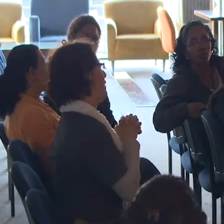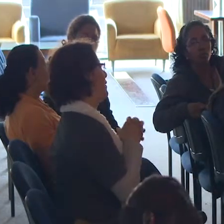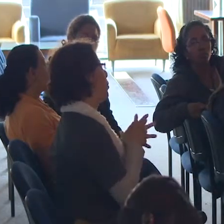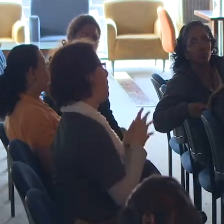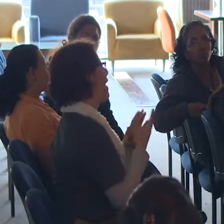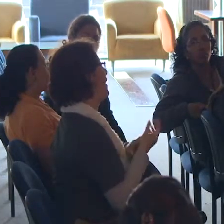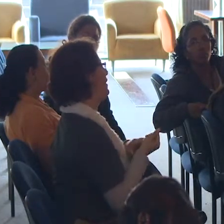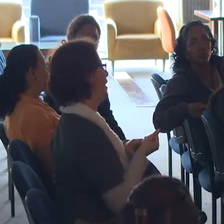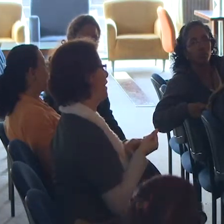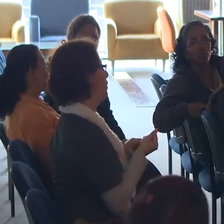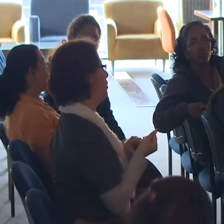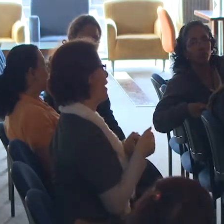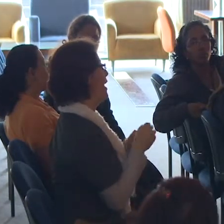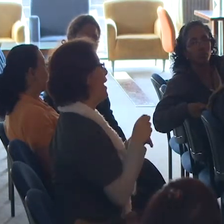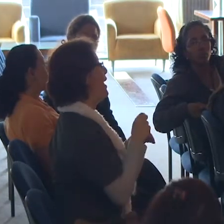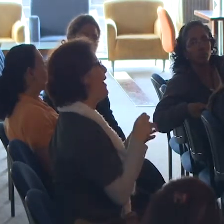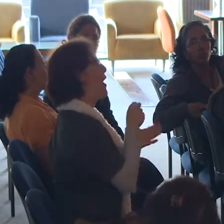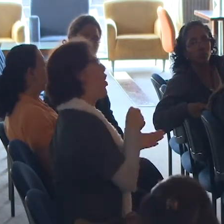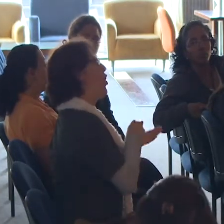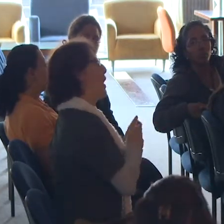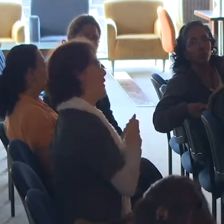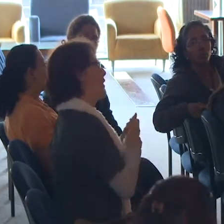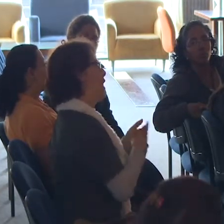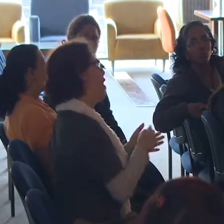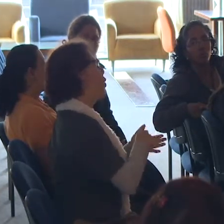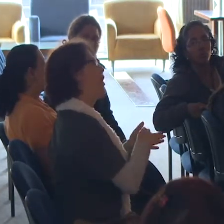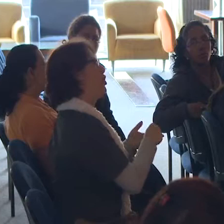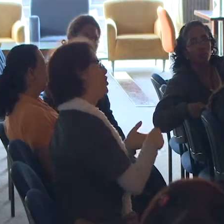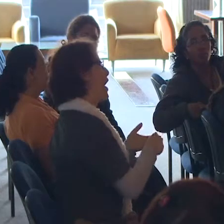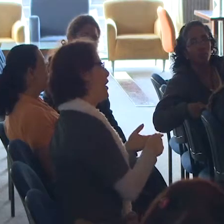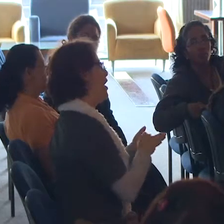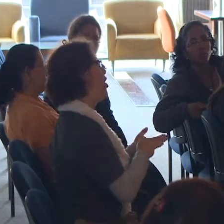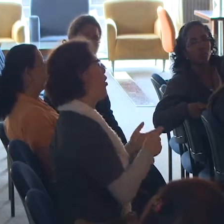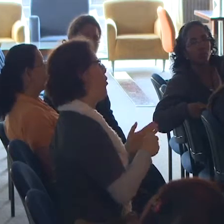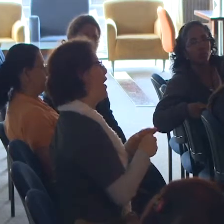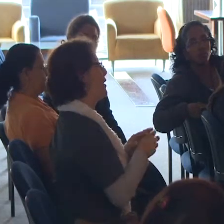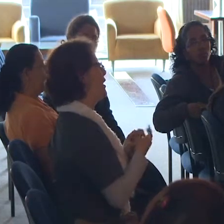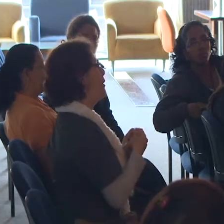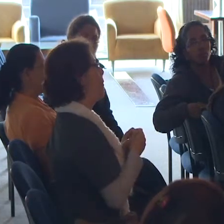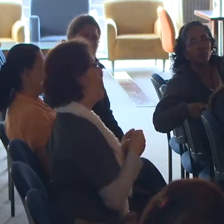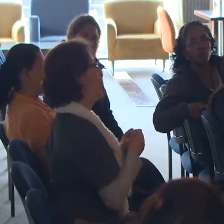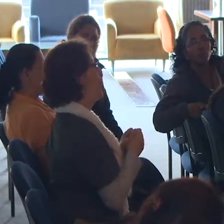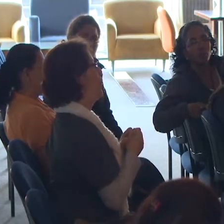como lo mencionaba antes, son padres directivos. ¿Y de qué color es? ¿Y cuántos hay?